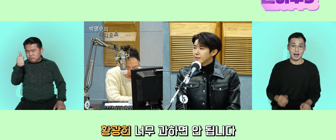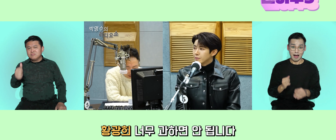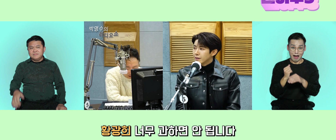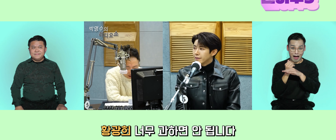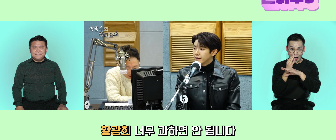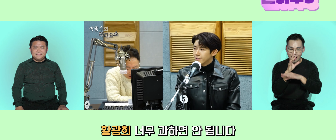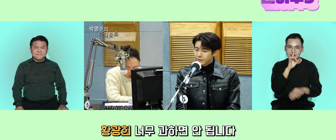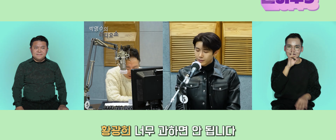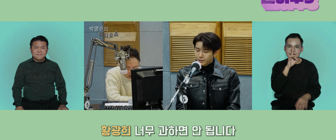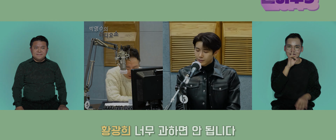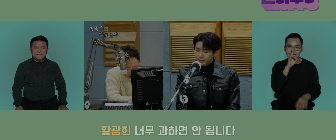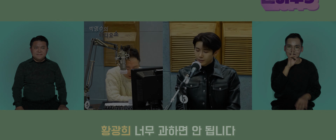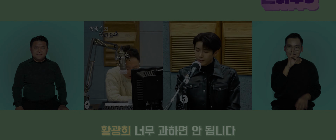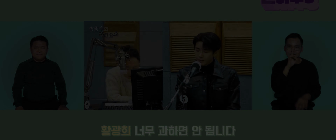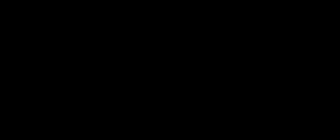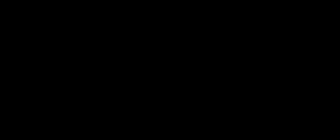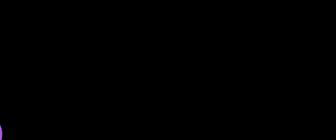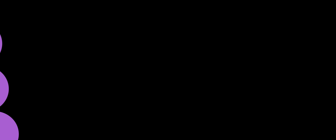너무 과하면 안 됩니다. 예예